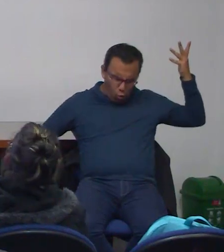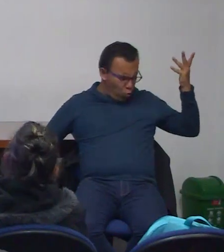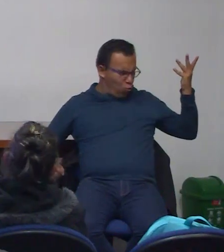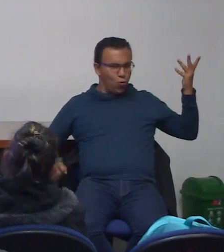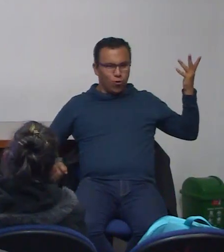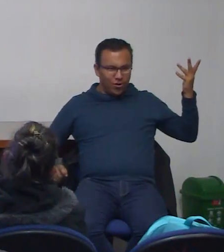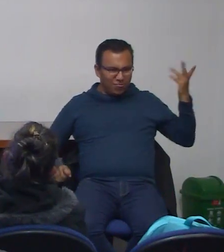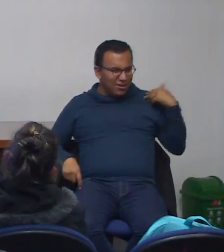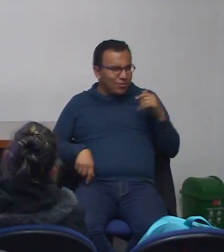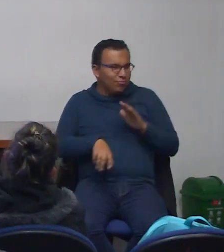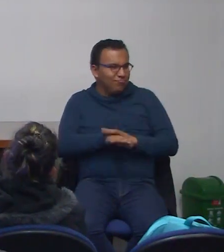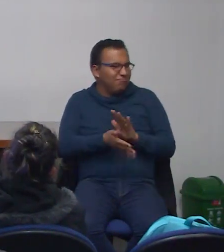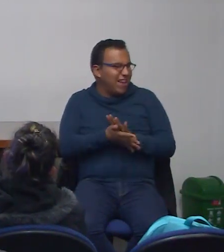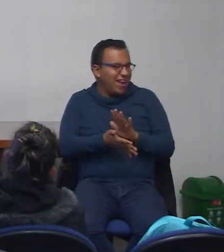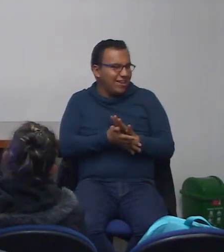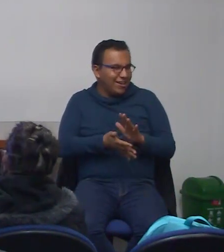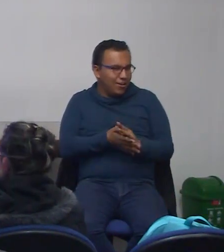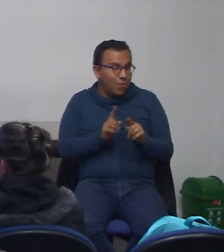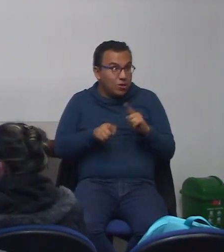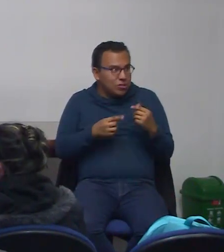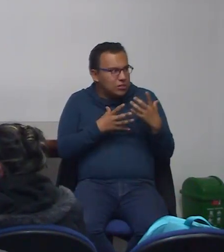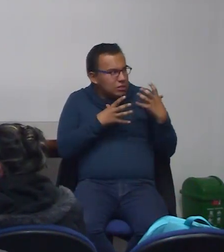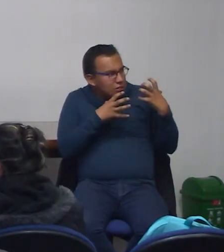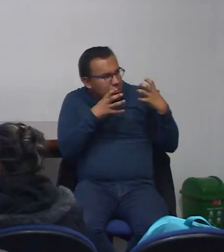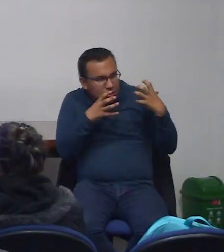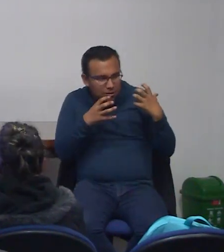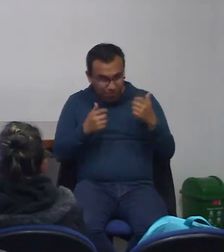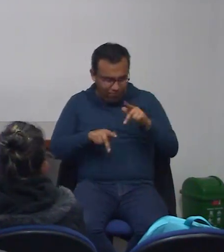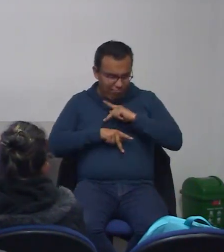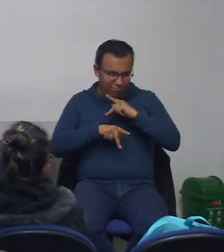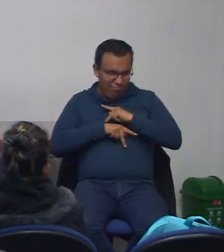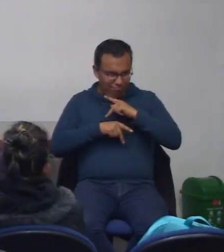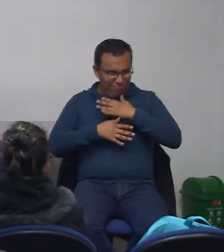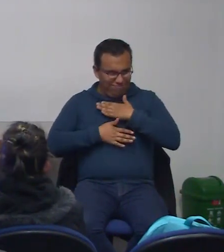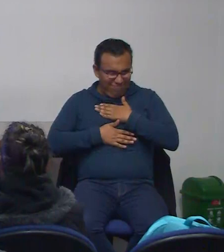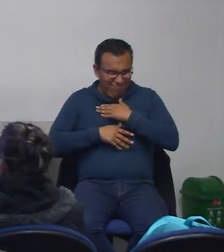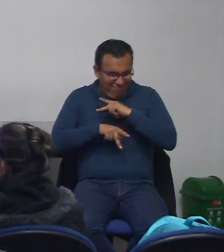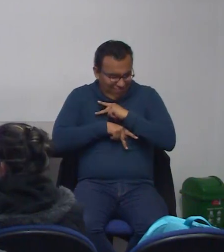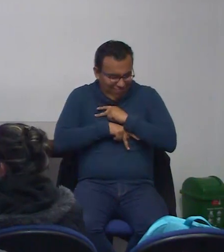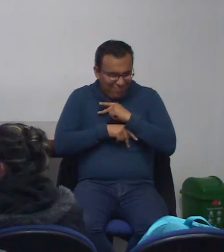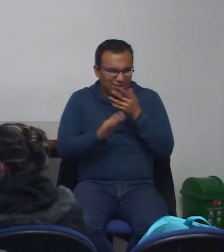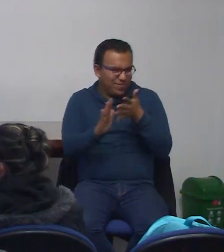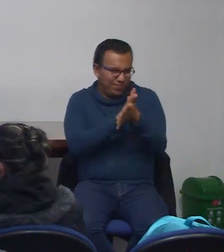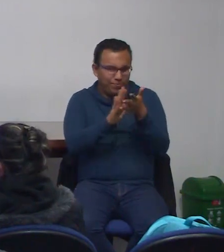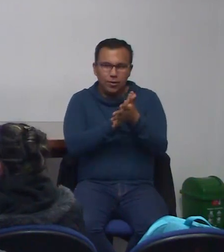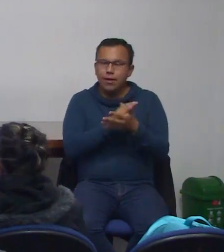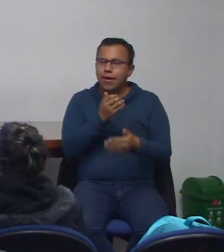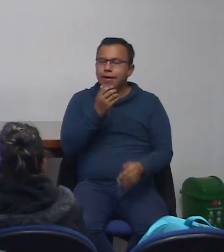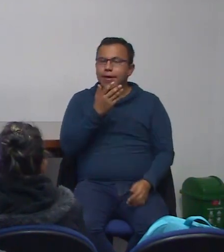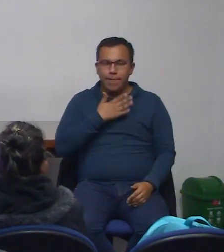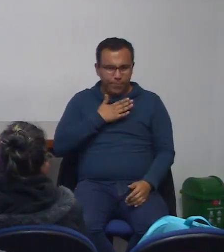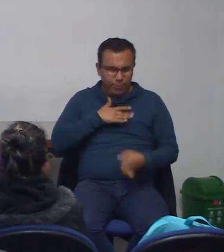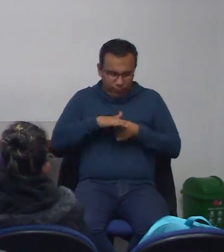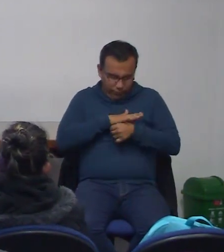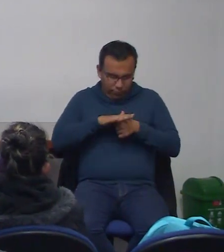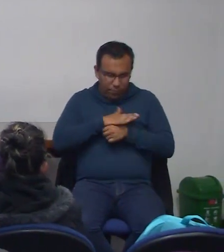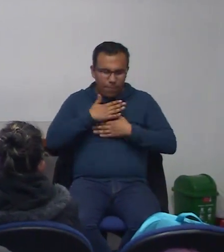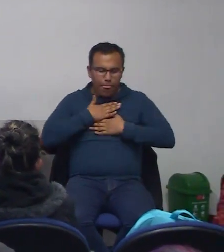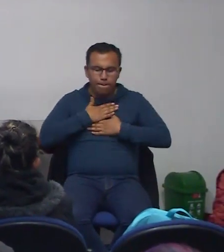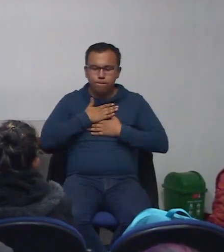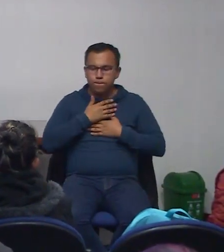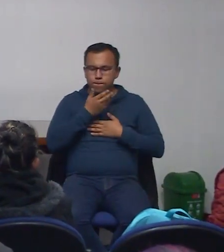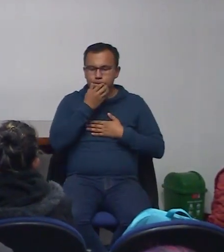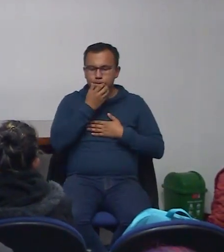que yo eso eso es muy interesante porque por ejemplo un caso o sea Digamos como como algo para explicarte eso es es Es mi caso y es